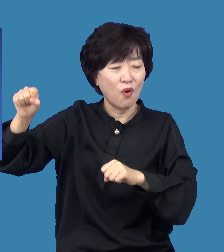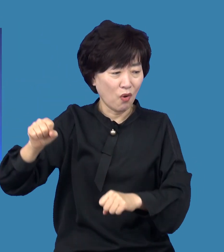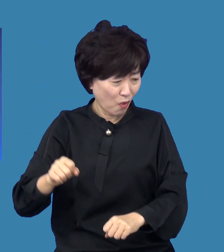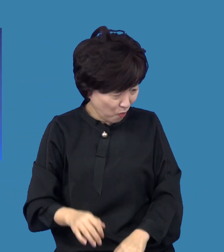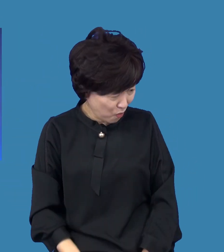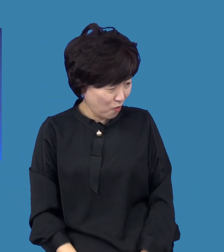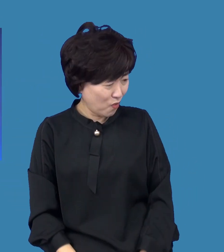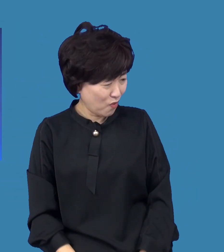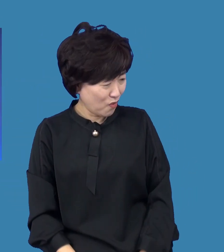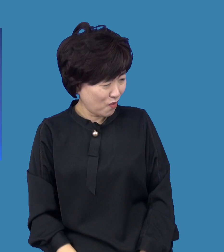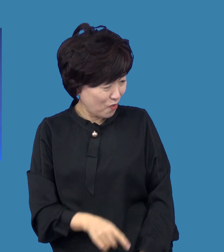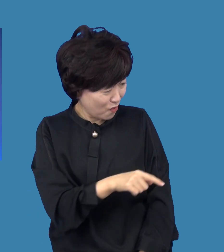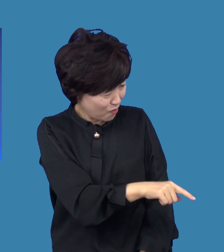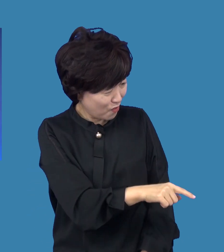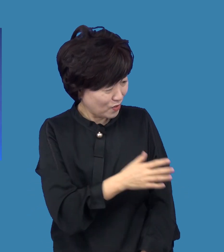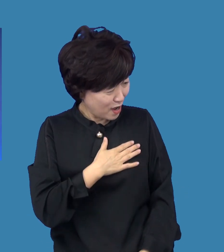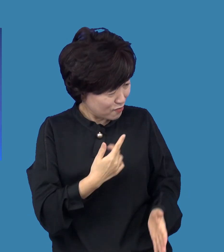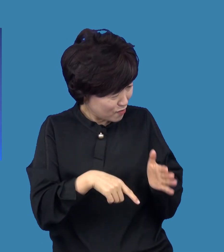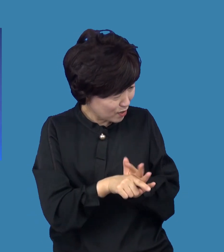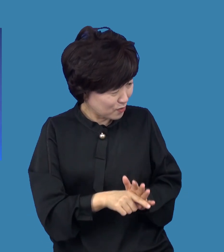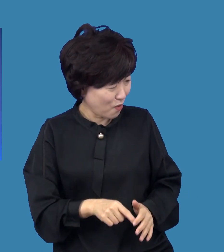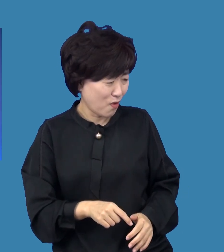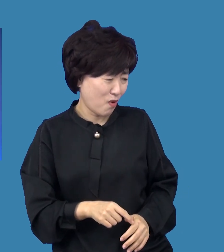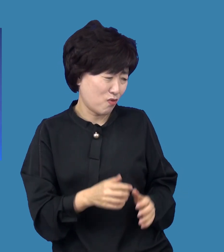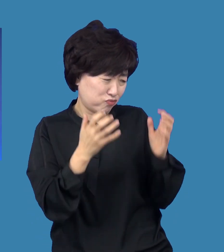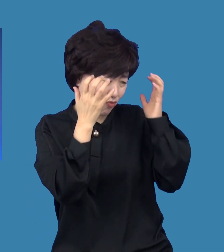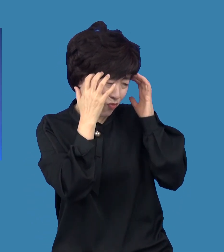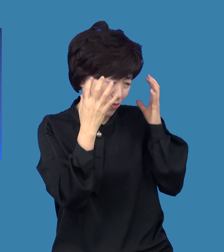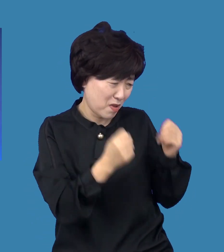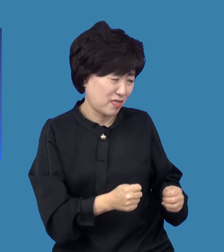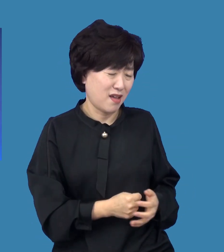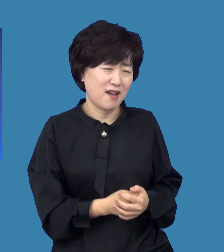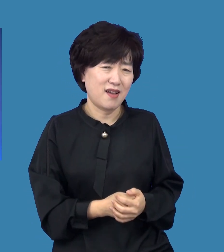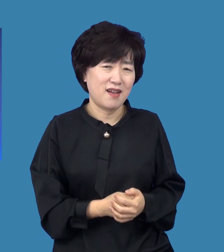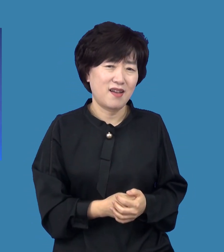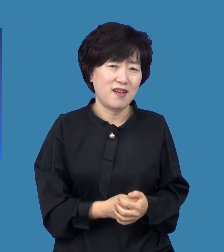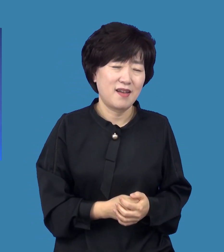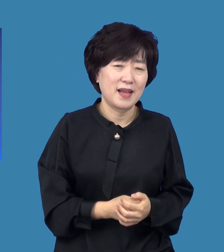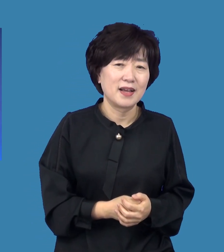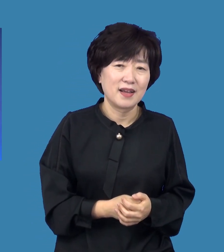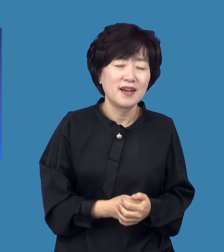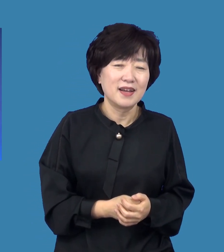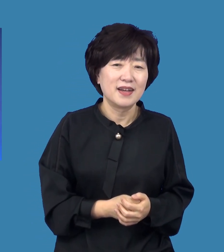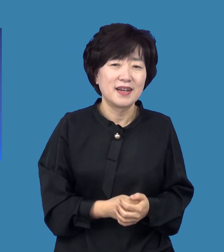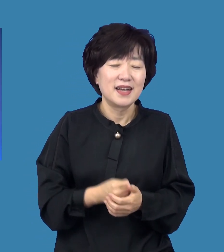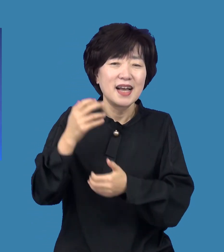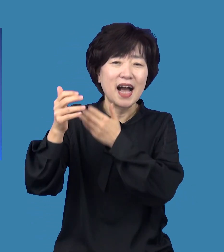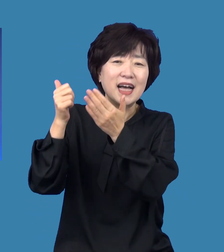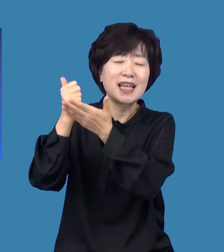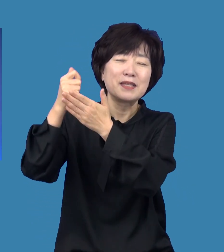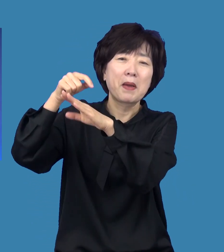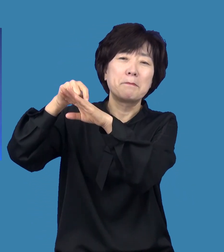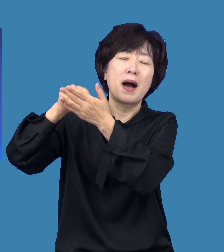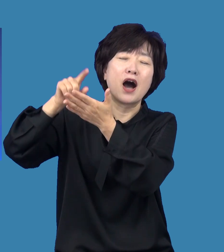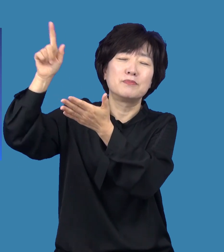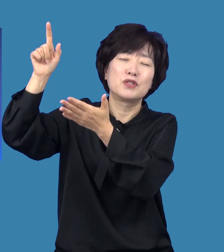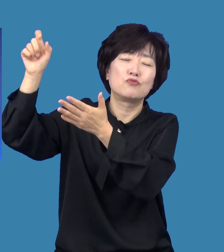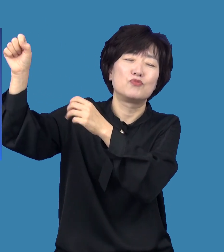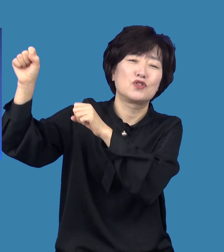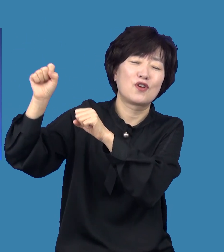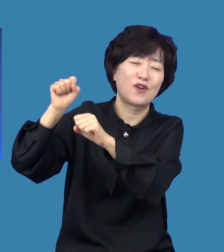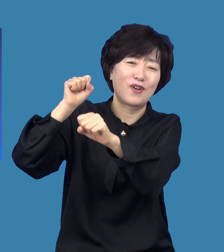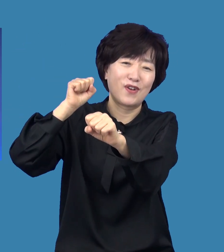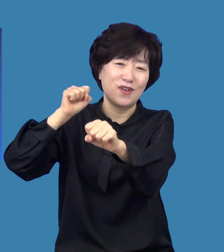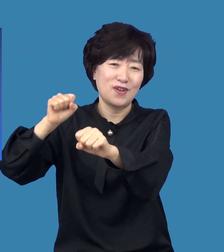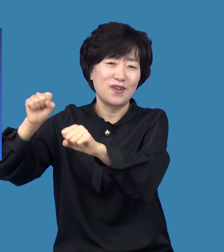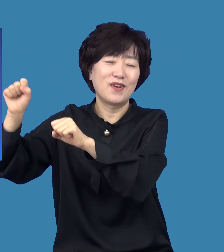이 녀석이 나를 위해서 정말 고생하는데. 그래서 하나님의 마음이 움직이는